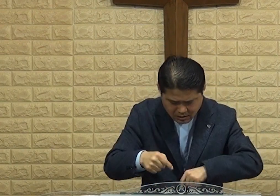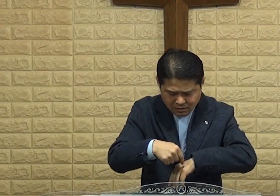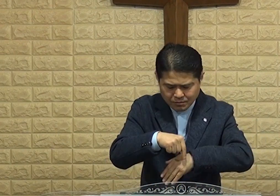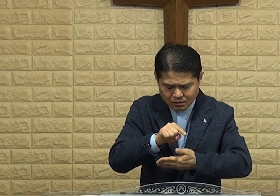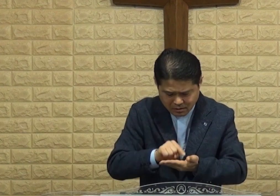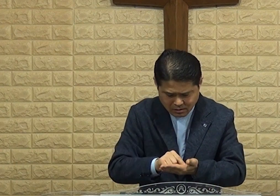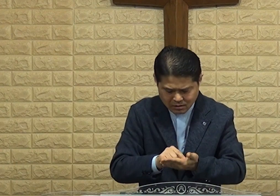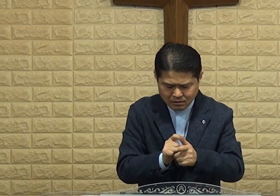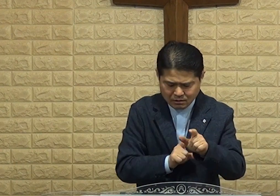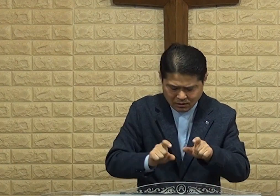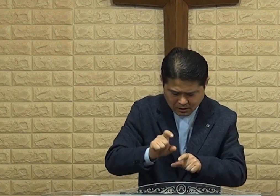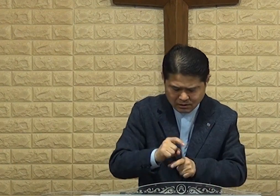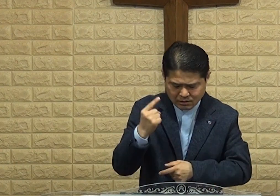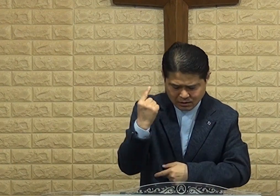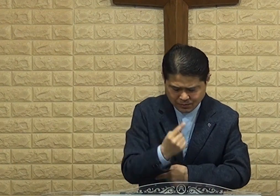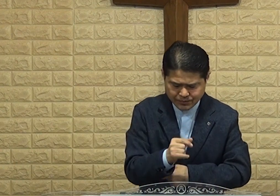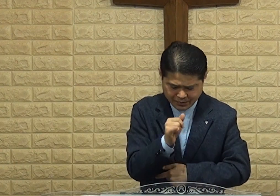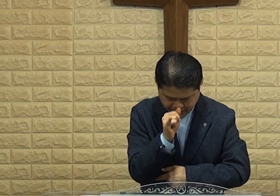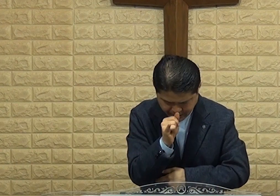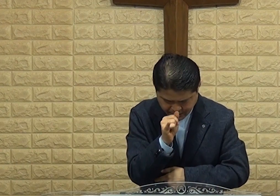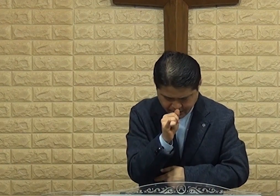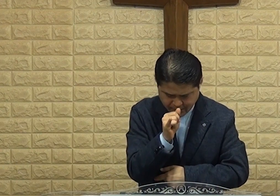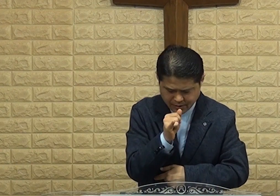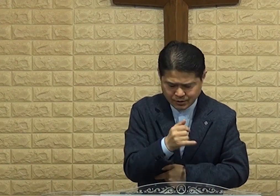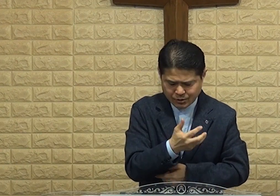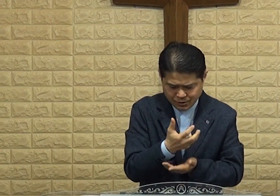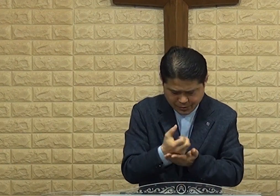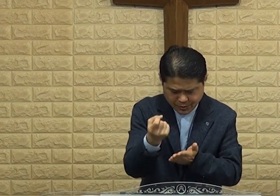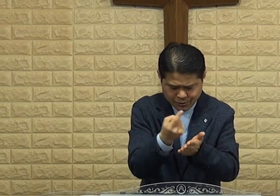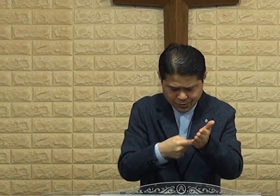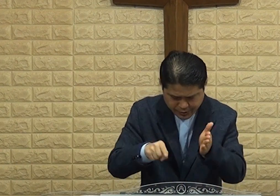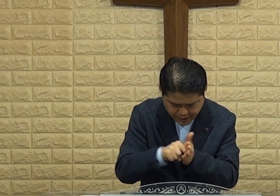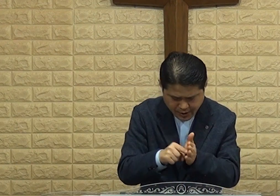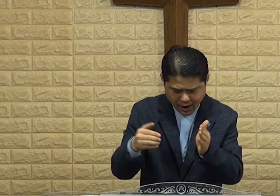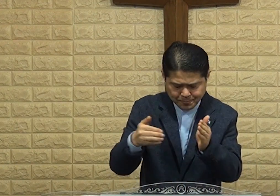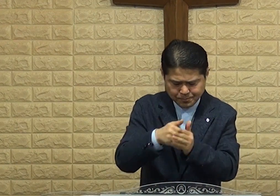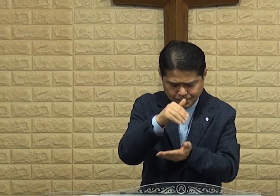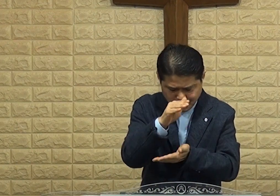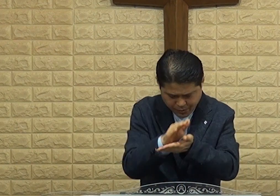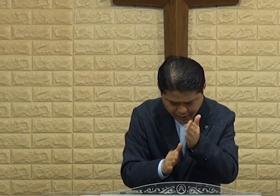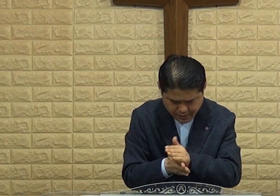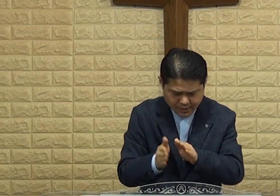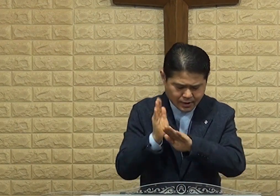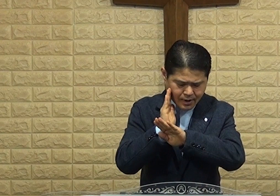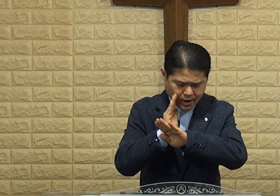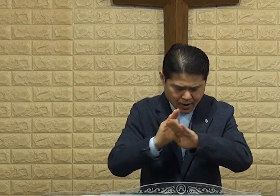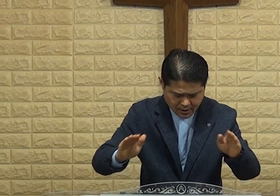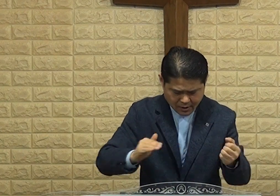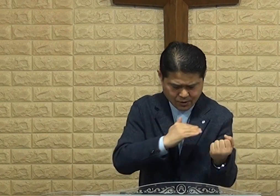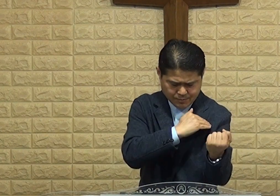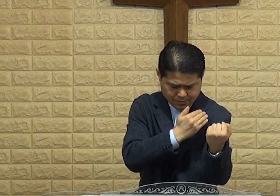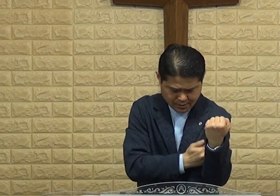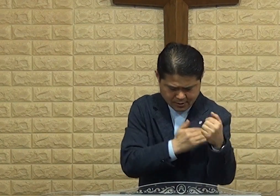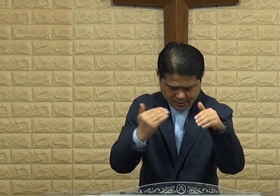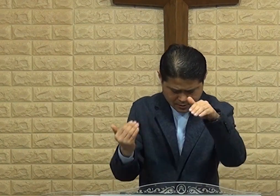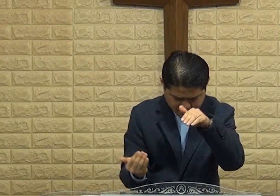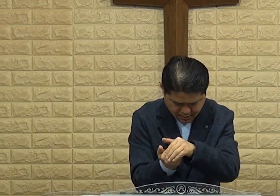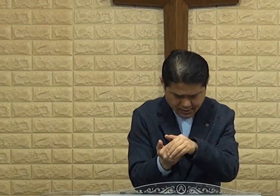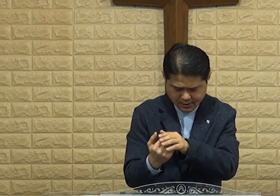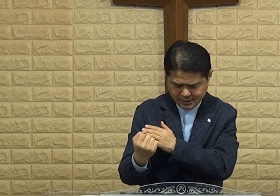있고 흔들리지 않고 또 우리가 또 어리석음을 저지르고 있지만 아버지의 나라의